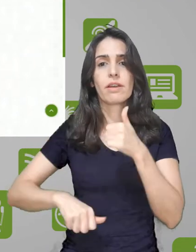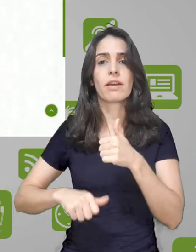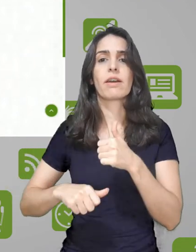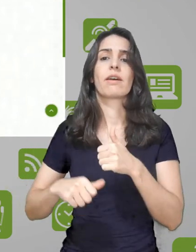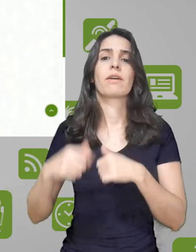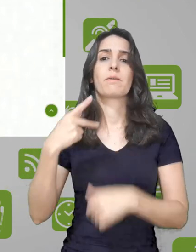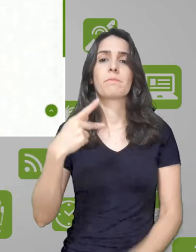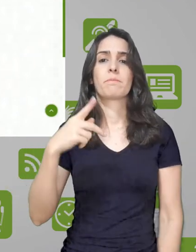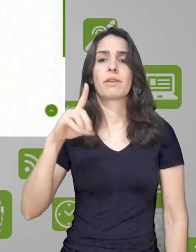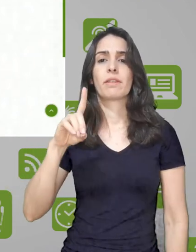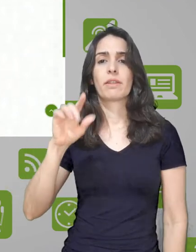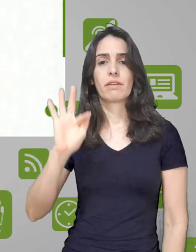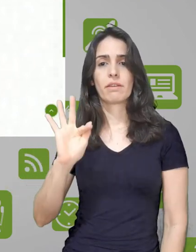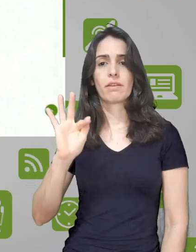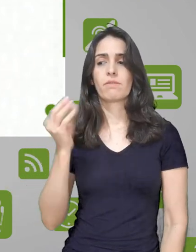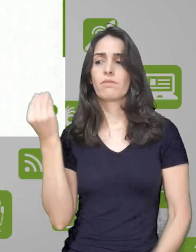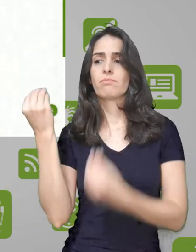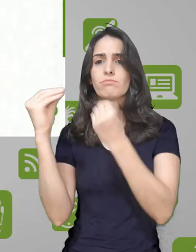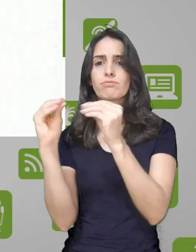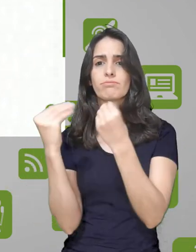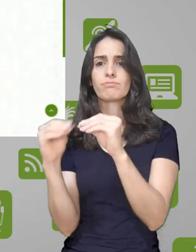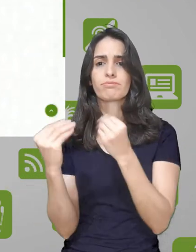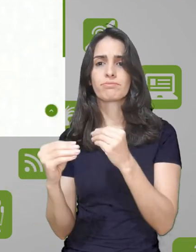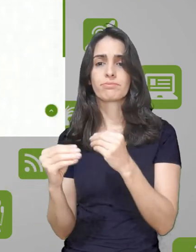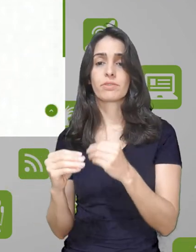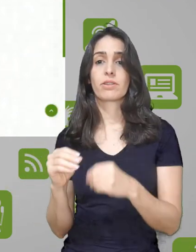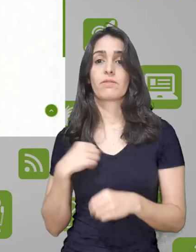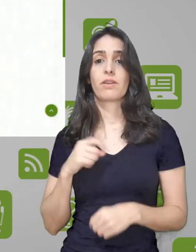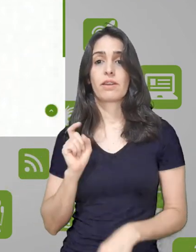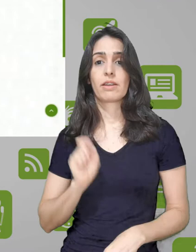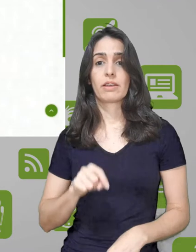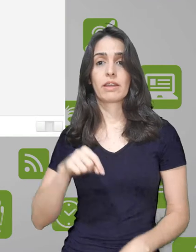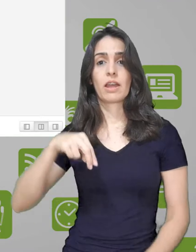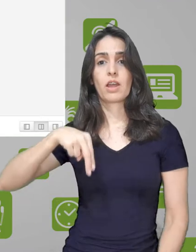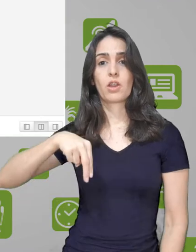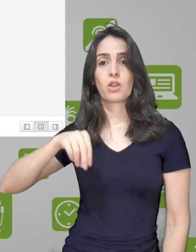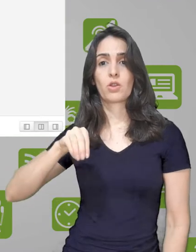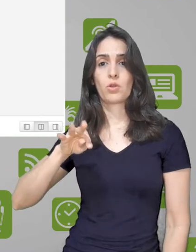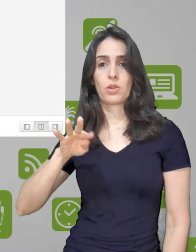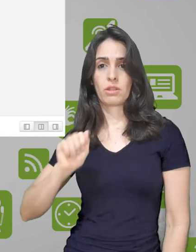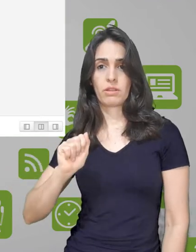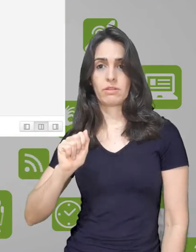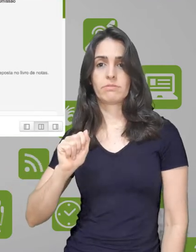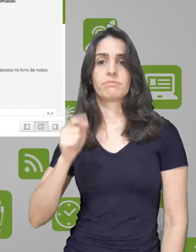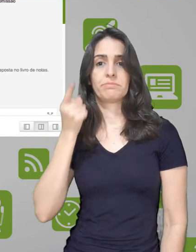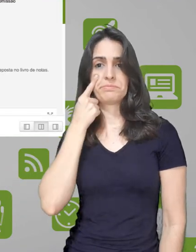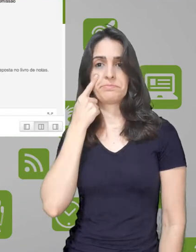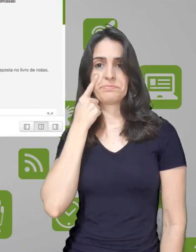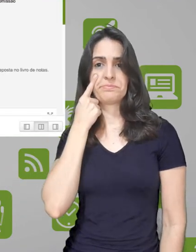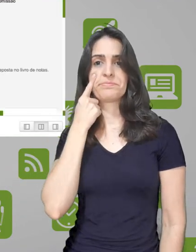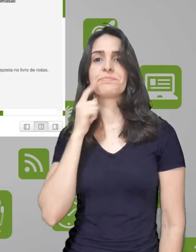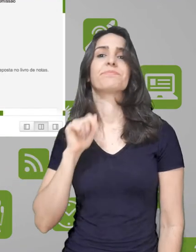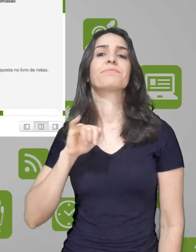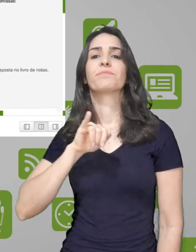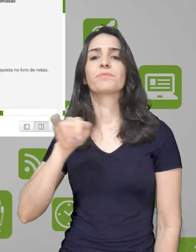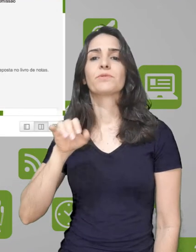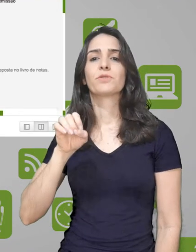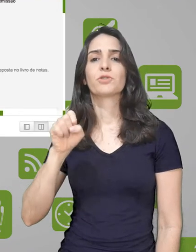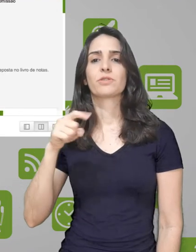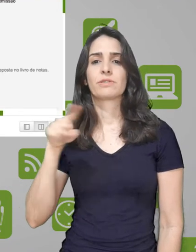em PDF você é pode clicar aqui em nota vou escolher esse exemplo aqui